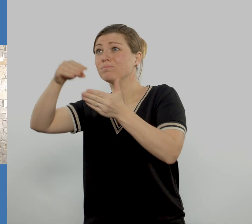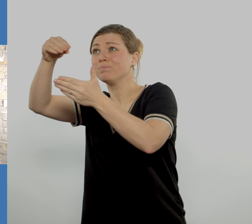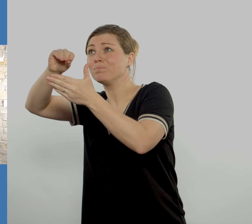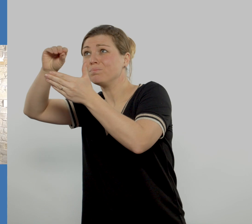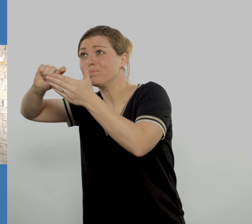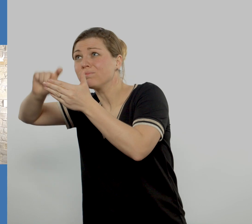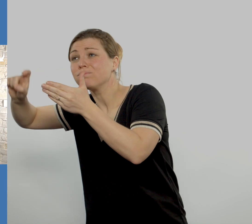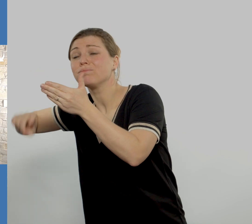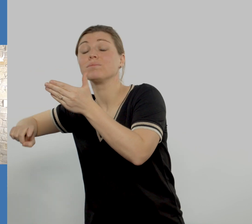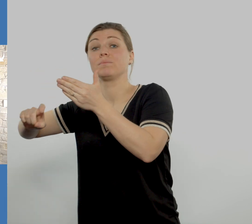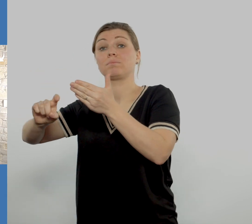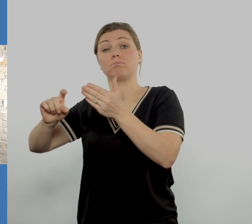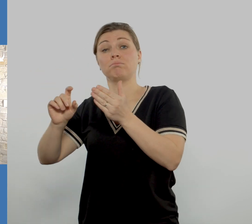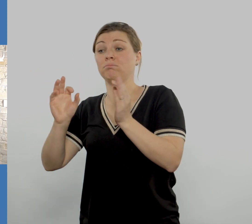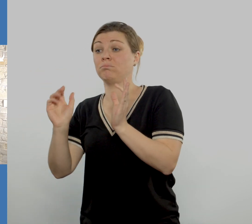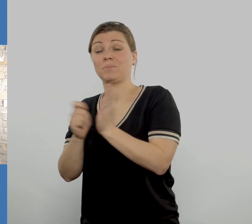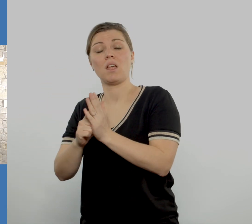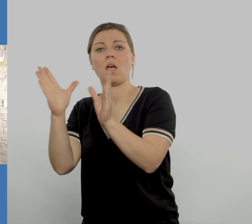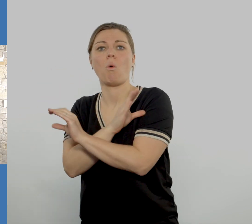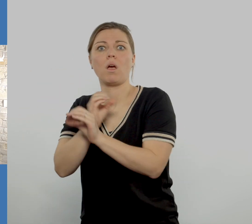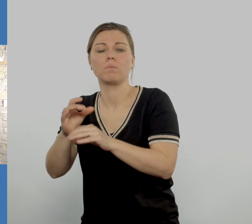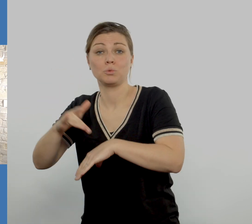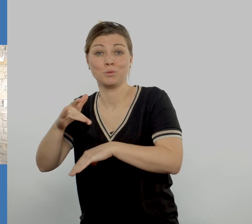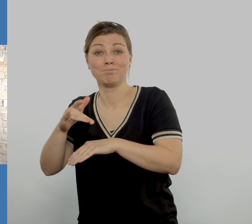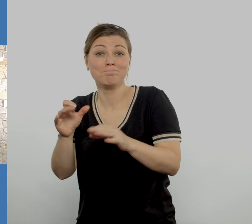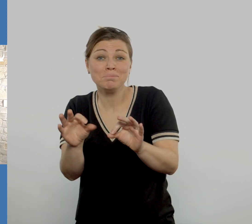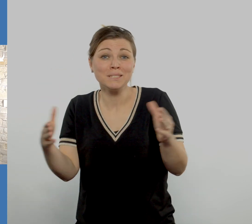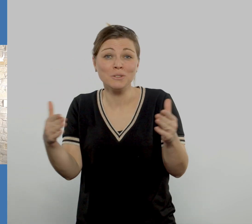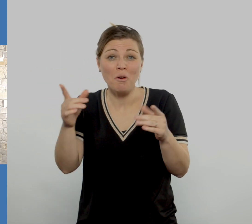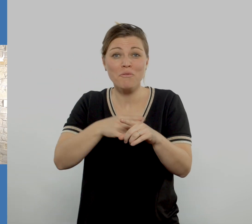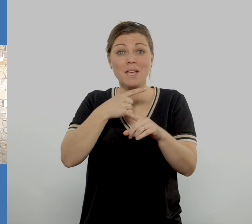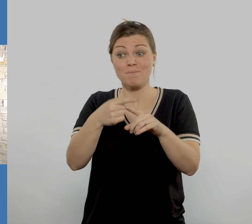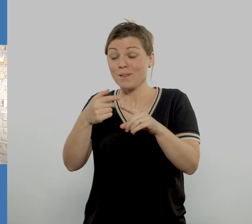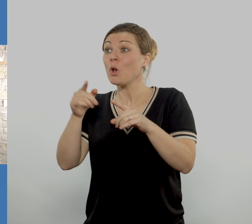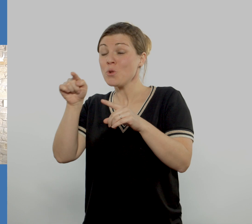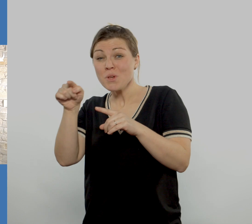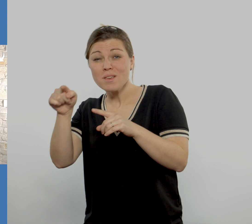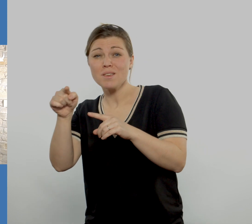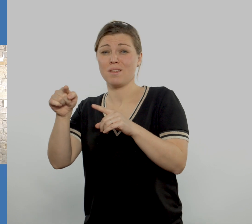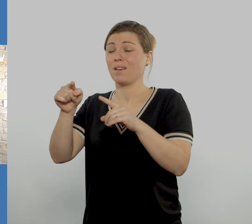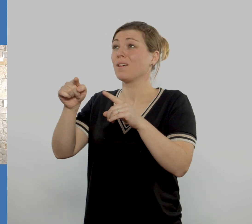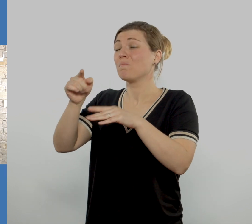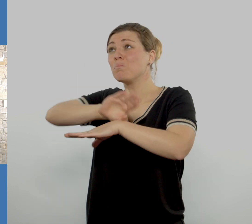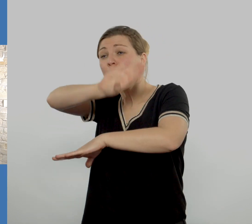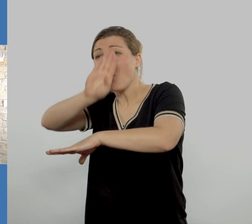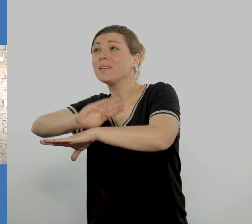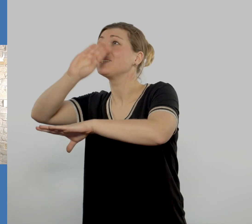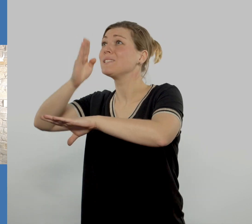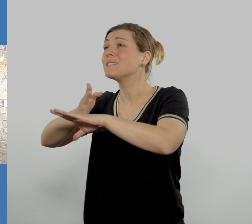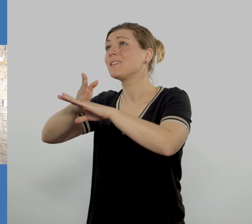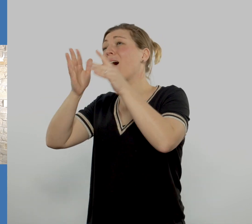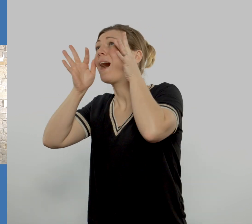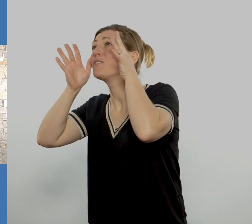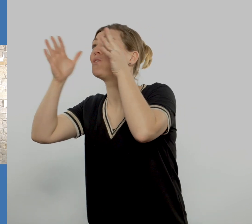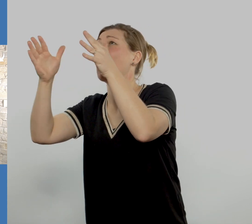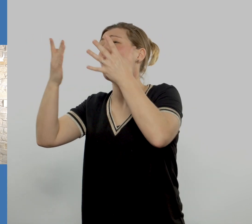vivre. Et pendant ce temps, c'est comme dans les films, pendant ce temps, en parallèle, alors que Moïse était en train de louer et d'adorer le